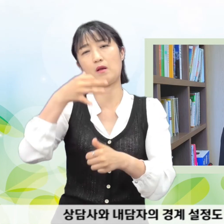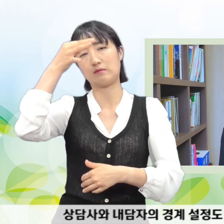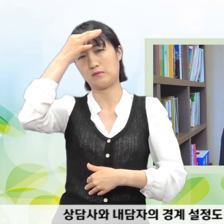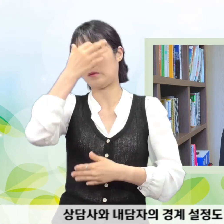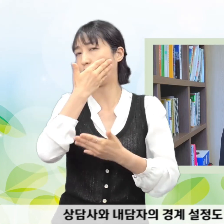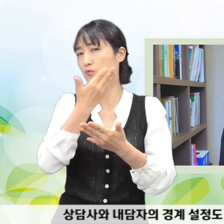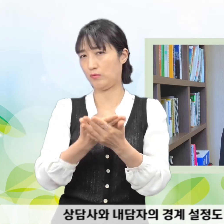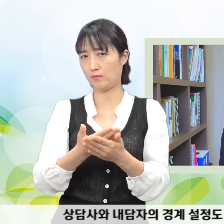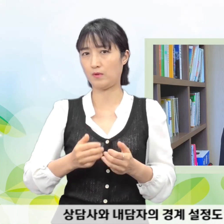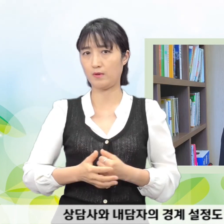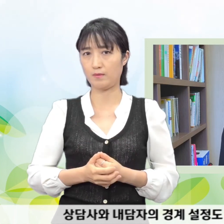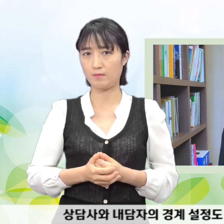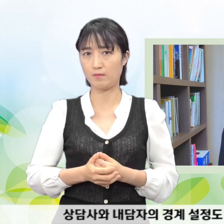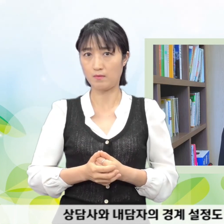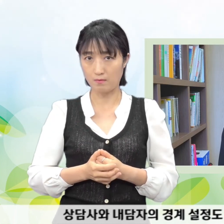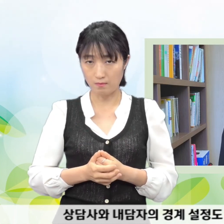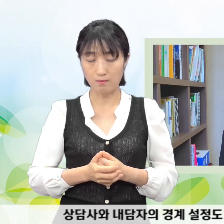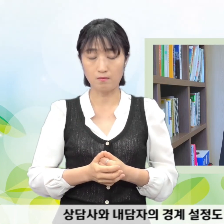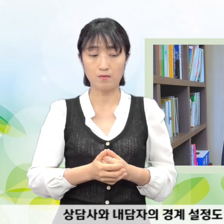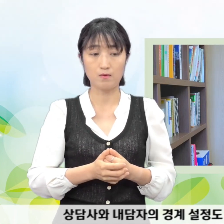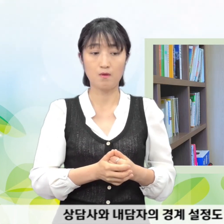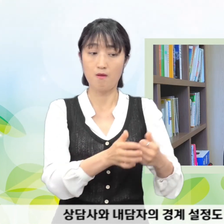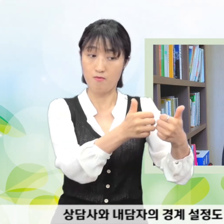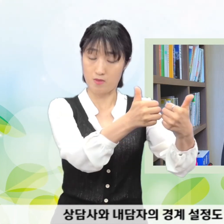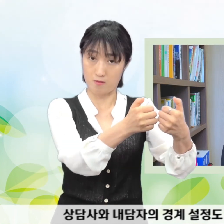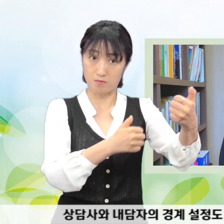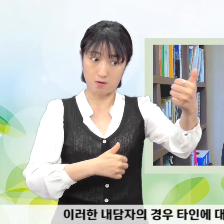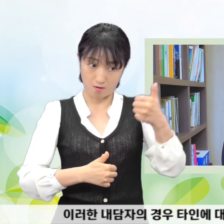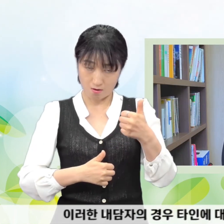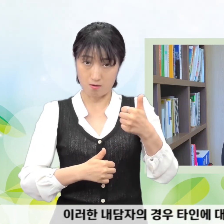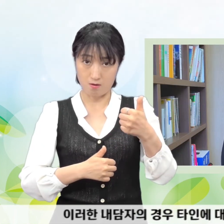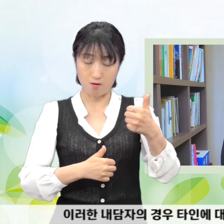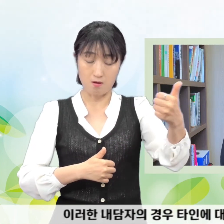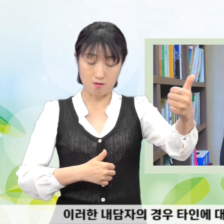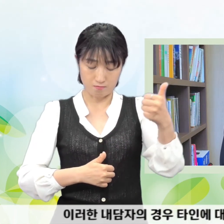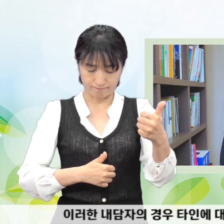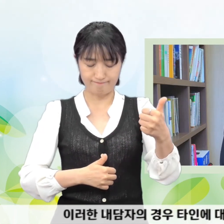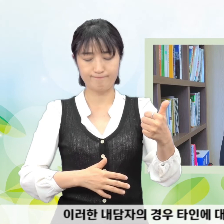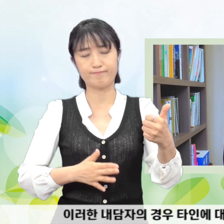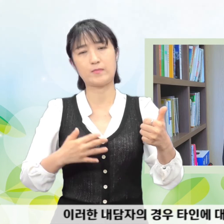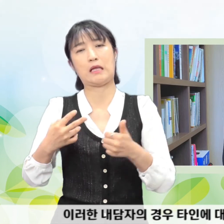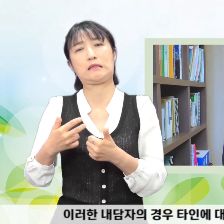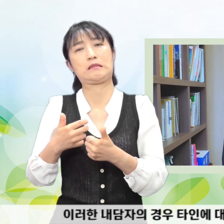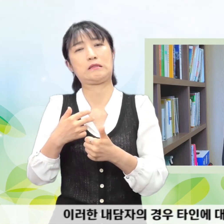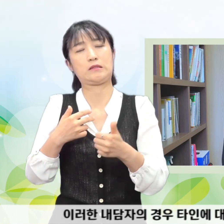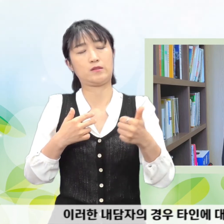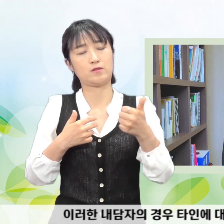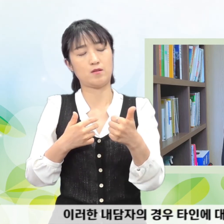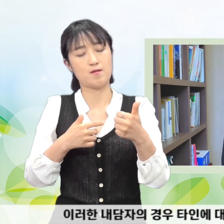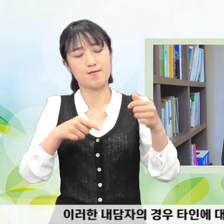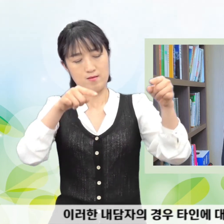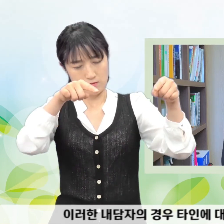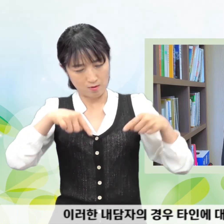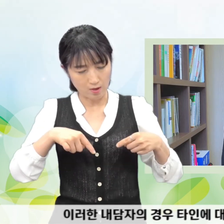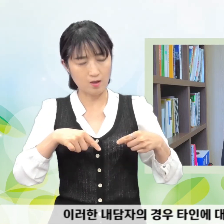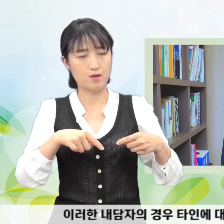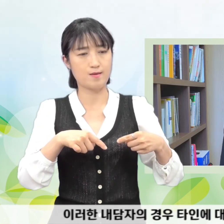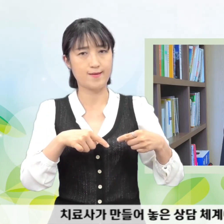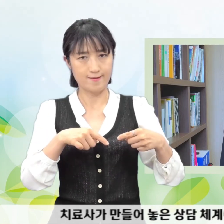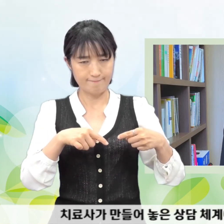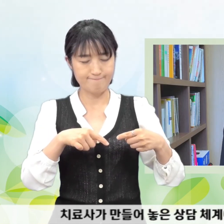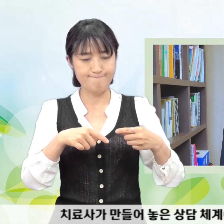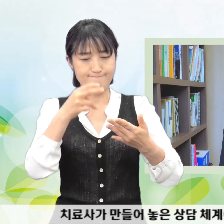상담사와 내담자와의 경계 설정이 굉장히 중요하게 되는데, 이 내담자 같은 경우는 타인에 대한 의심이 굉장히 많기